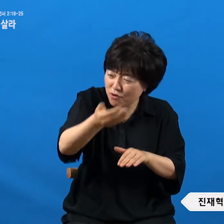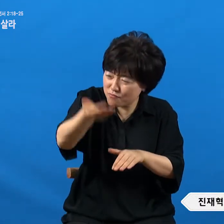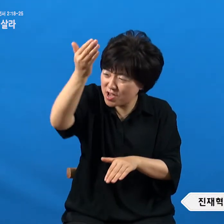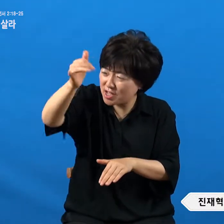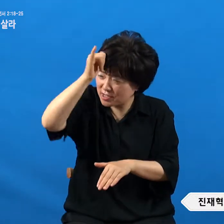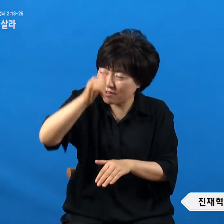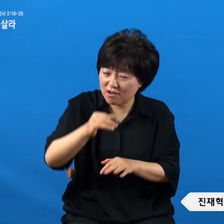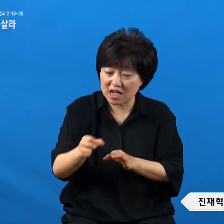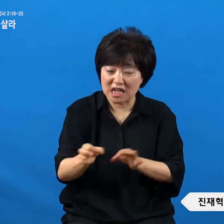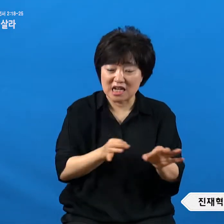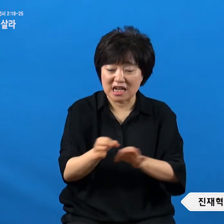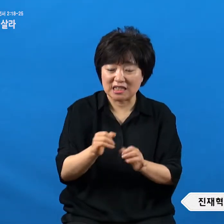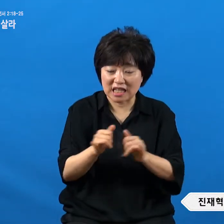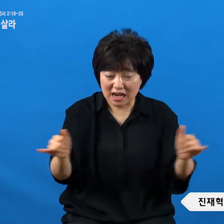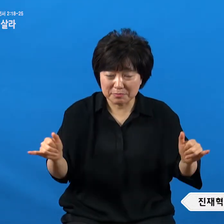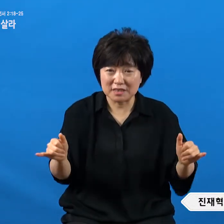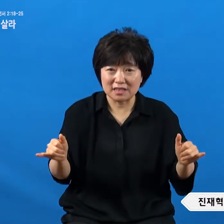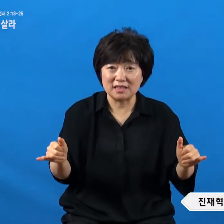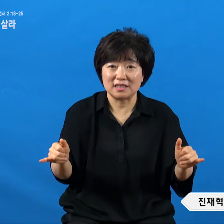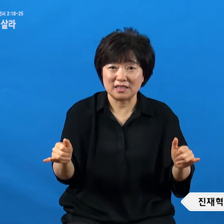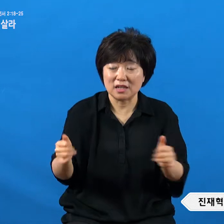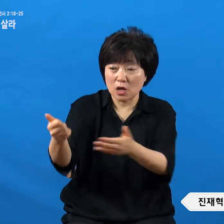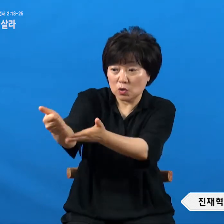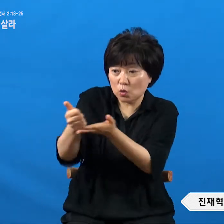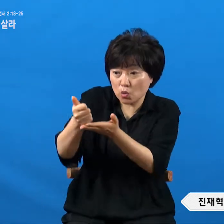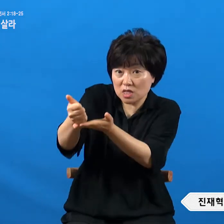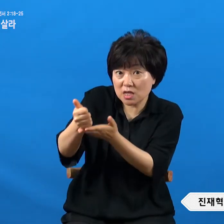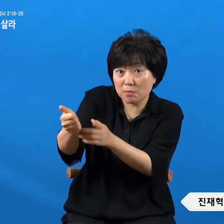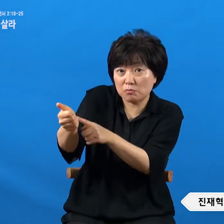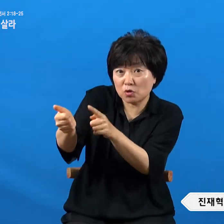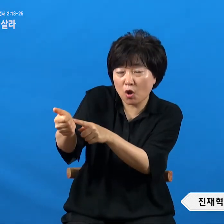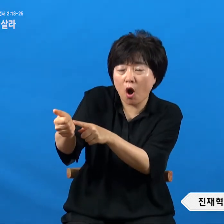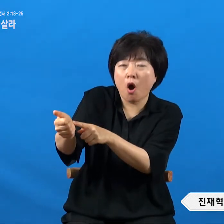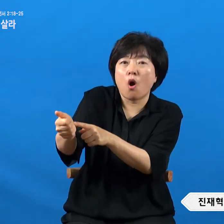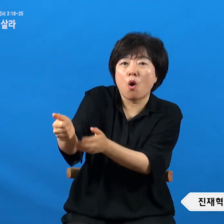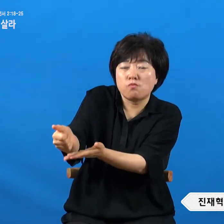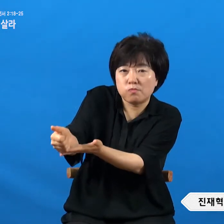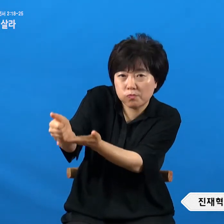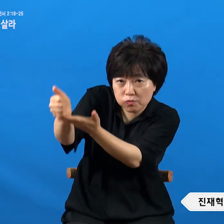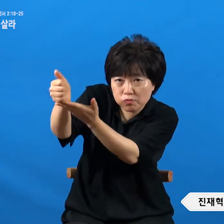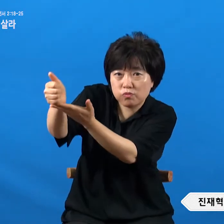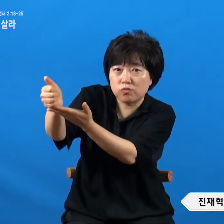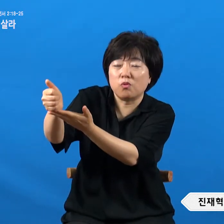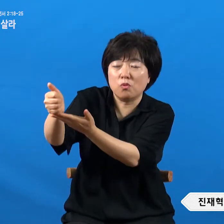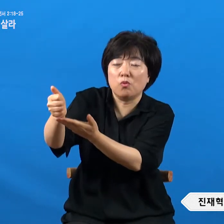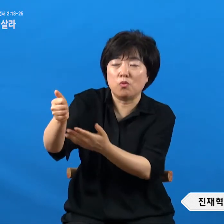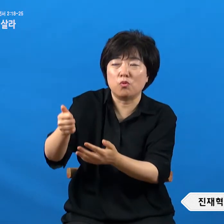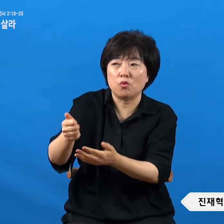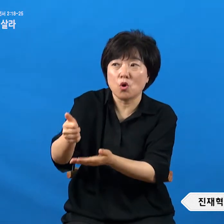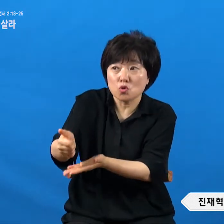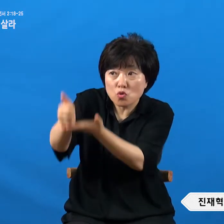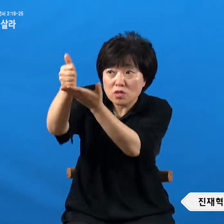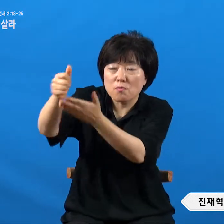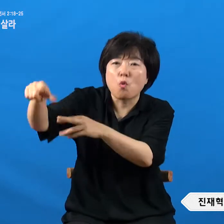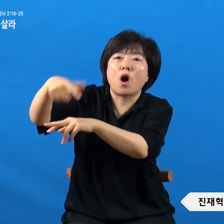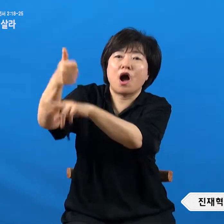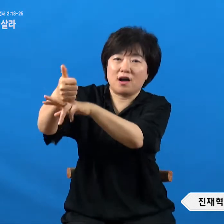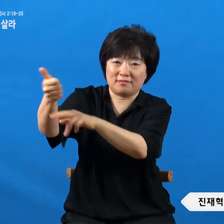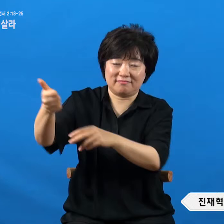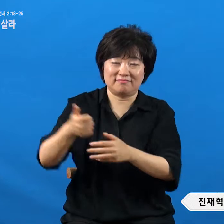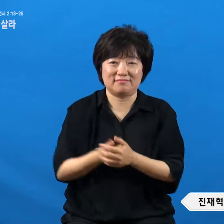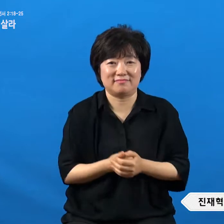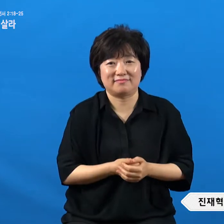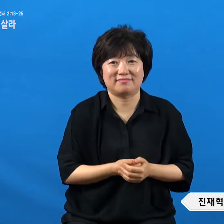있습니다. 자영업을 하시는 분들은 함께 하는 손님들이 우리의 또 다른 권위의 대상이 되기도